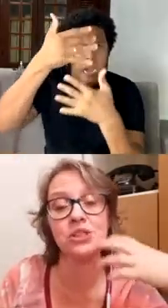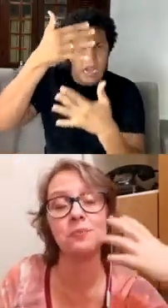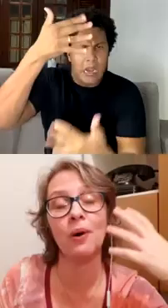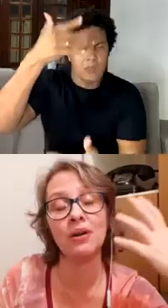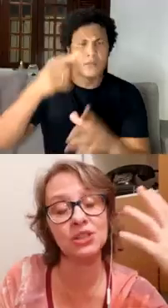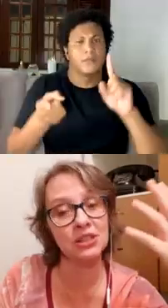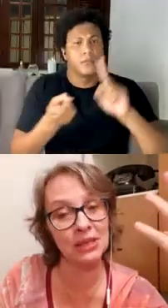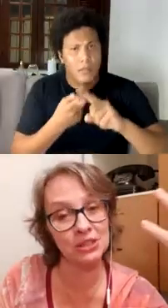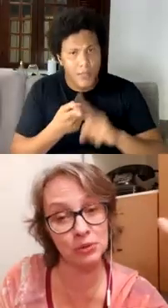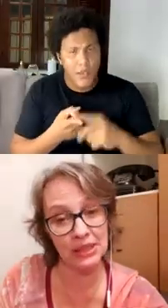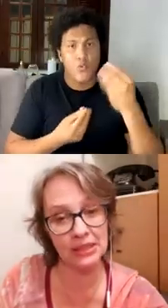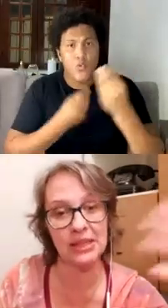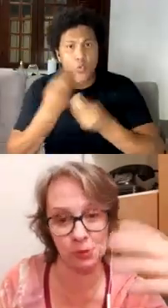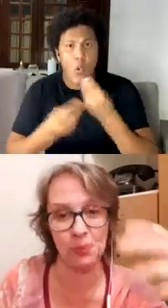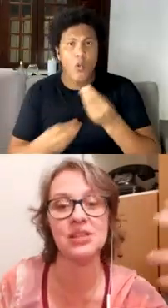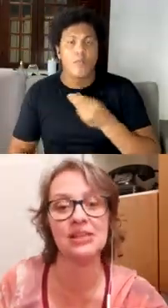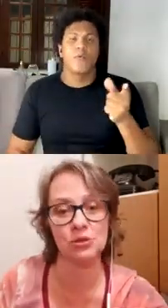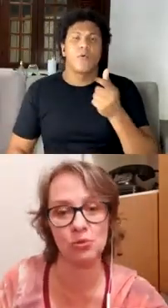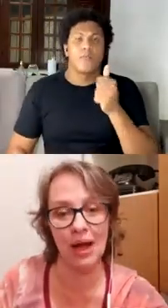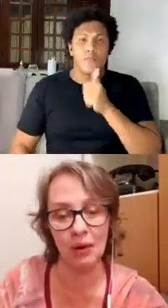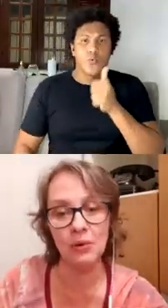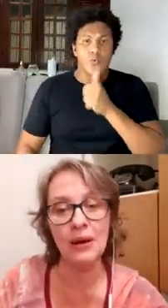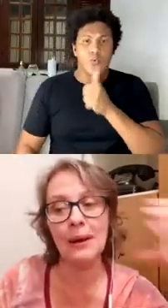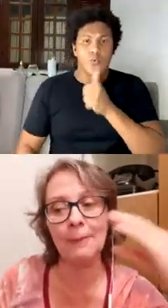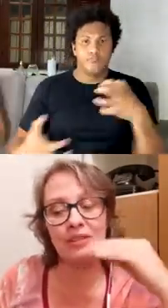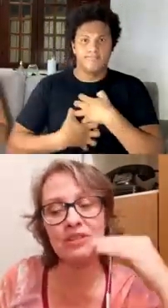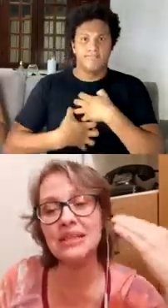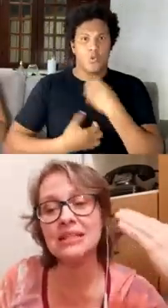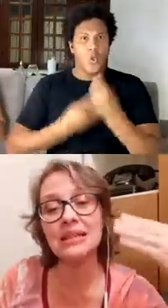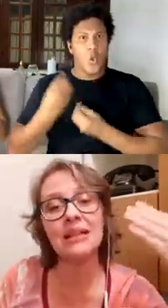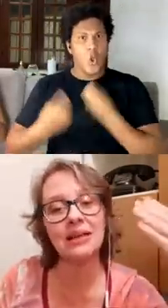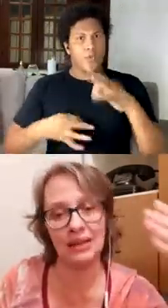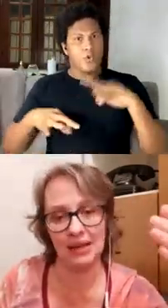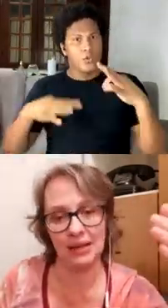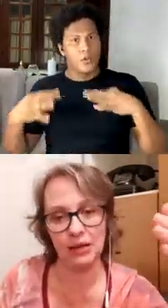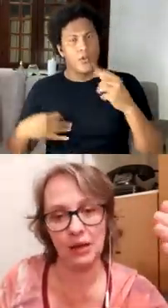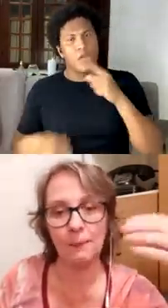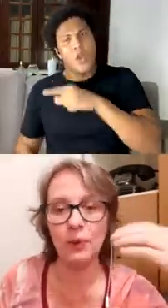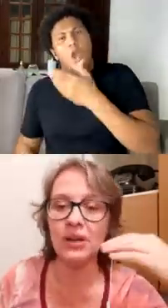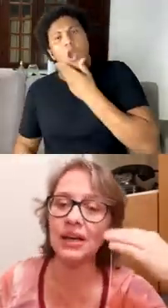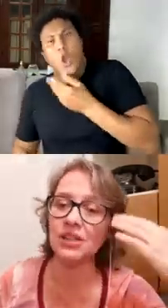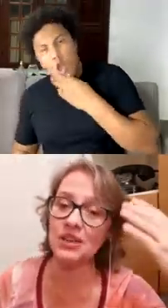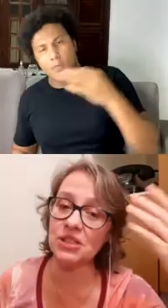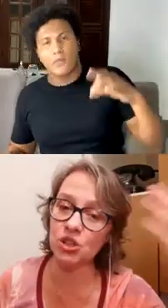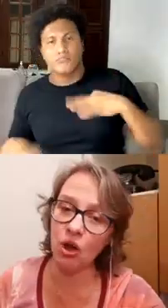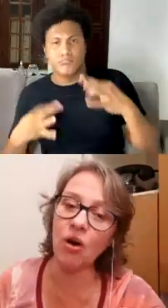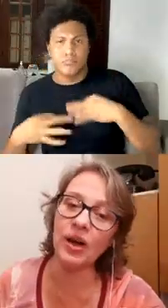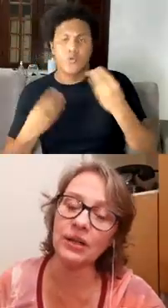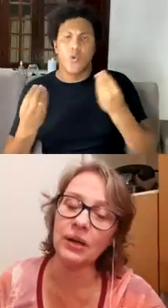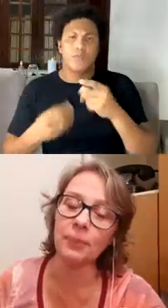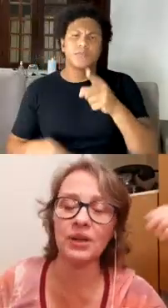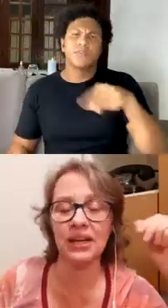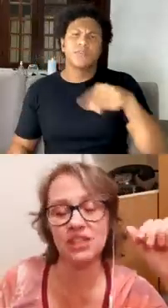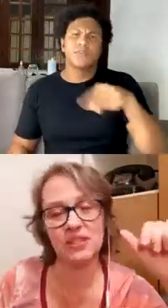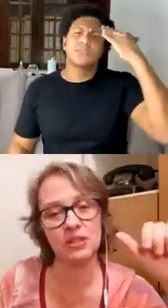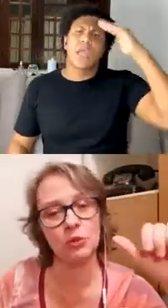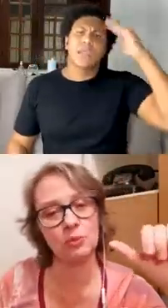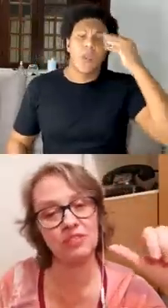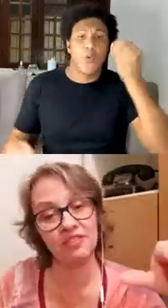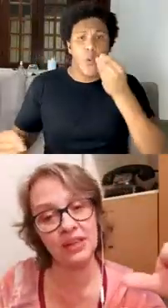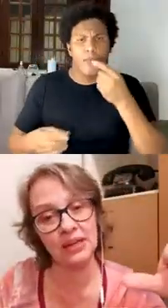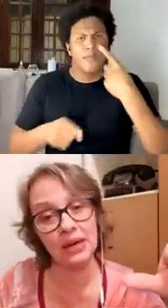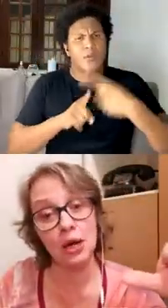é a resposta masculina, a resposta sexual, para vocês entenderem por que às vezes dói, por que às vezes